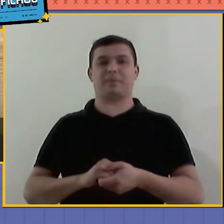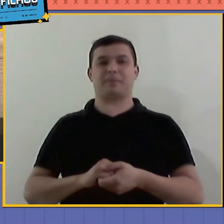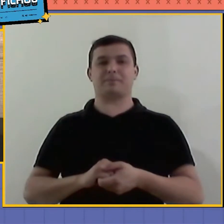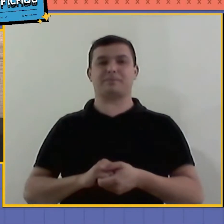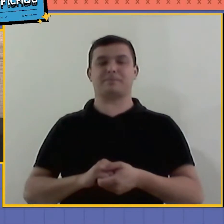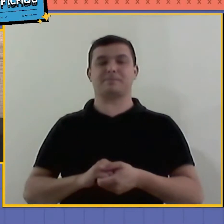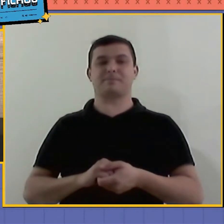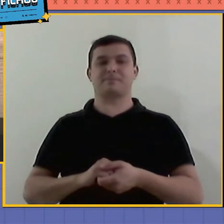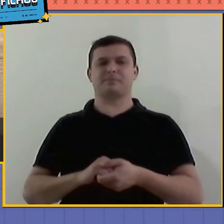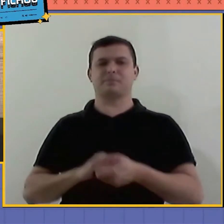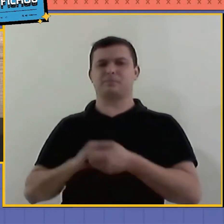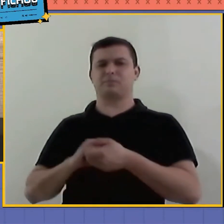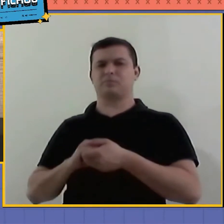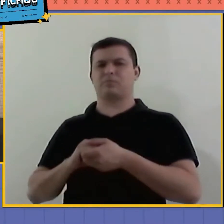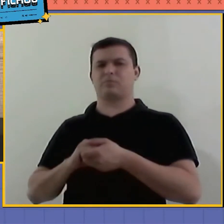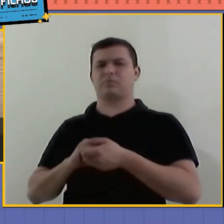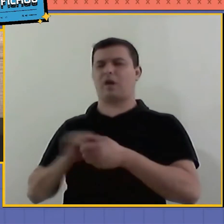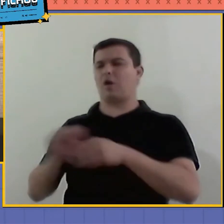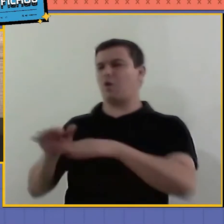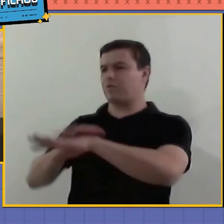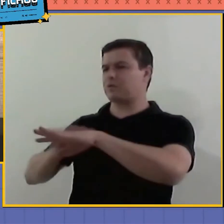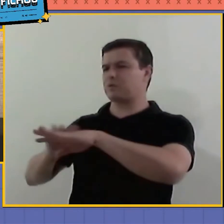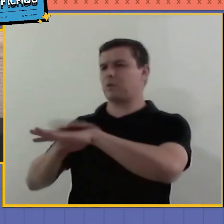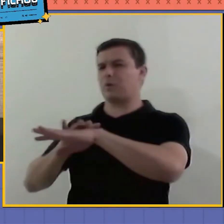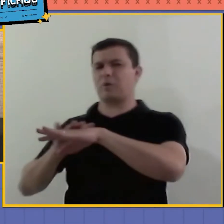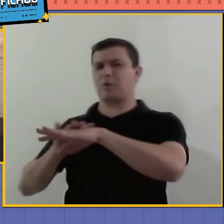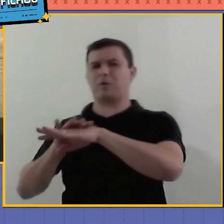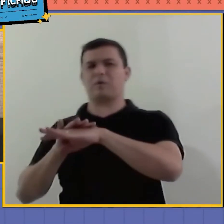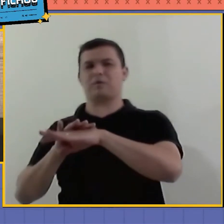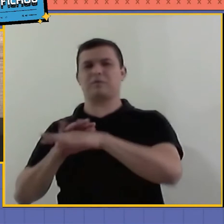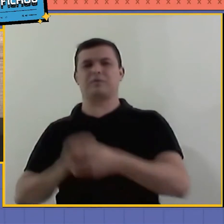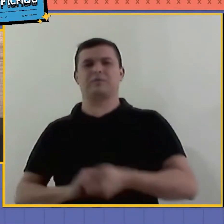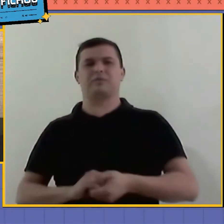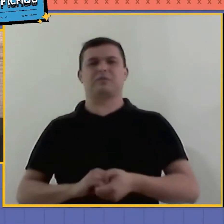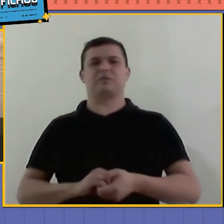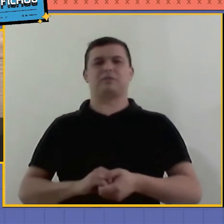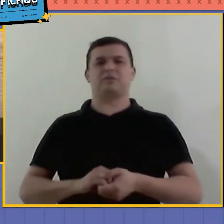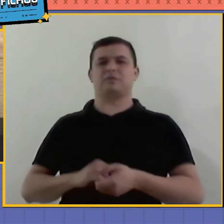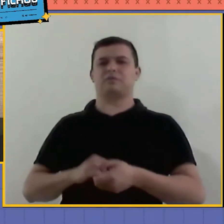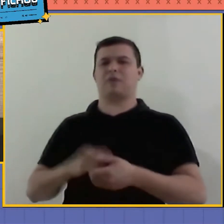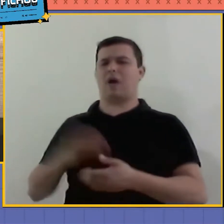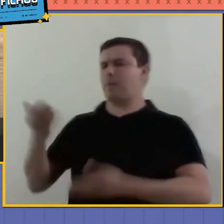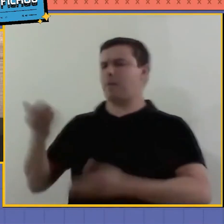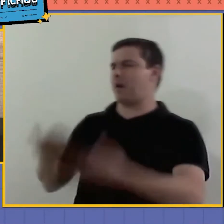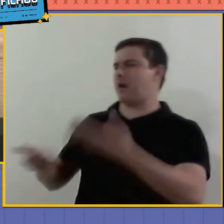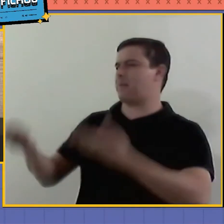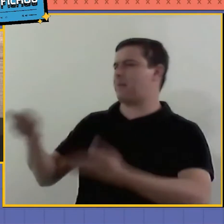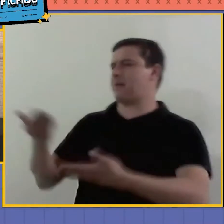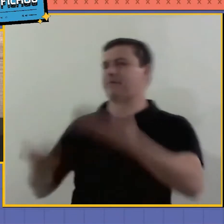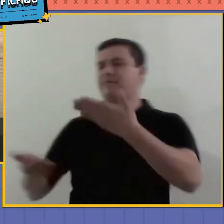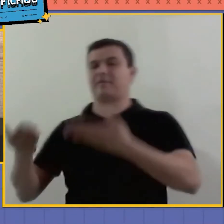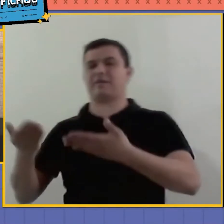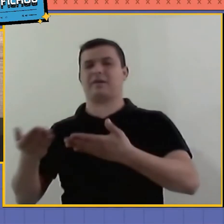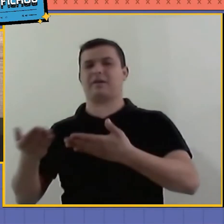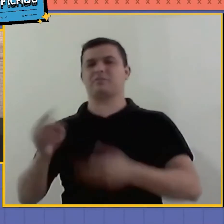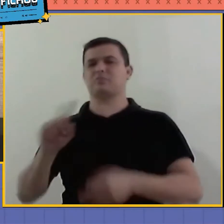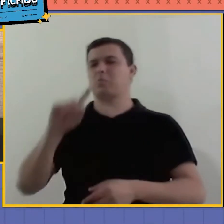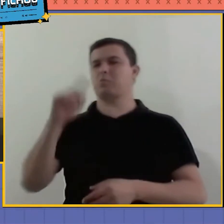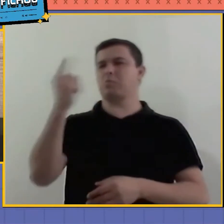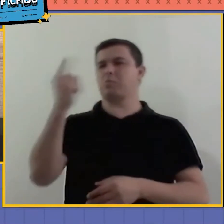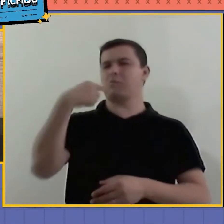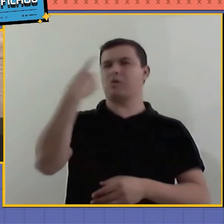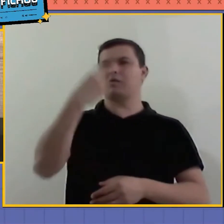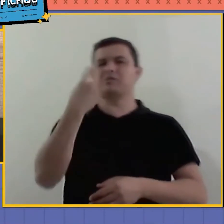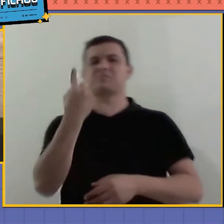conversou com meus pais e a gente tava lá comendo bolo dando risada e tal foi uma tarde algumas Laurinha ali muito gostosa